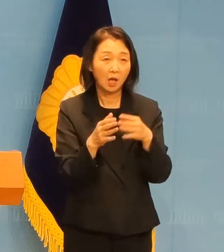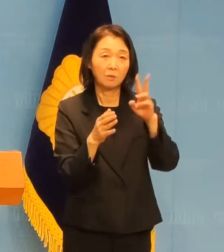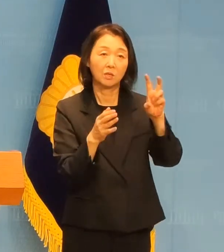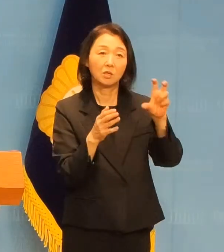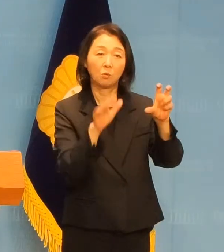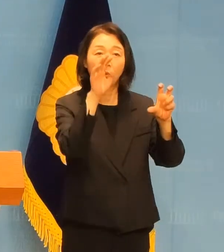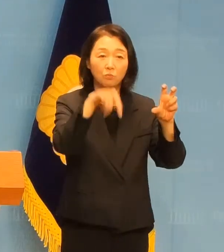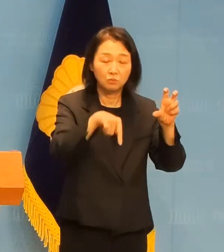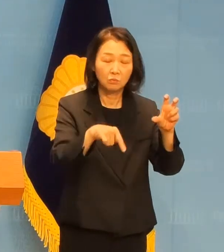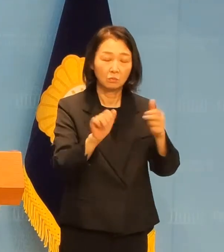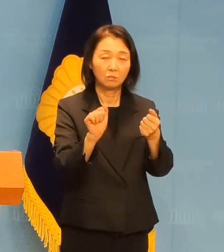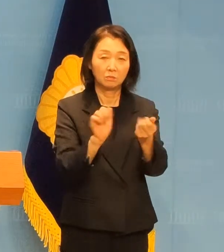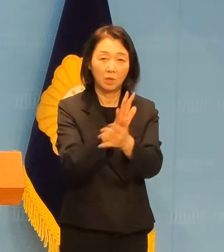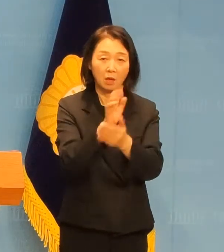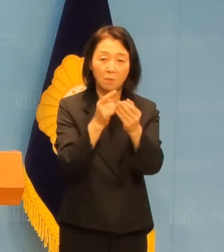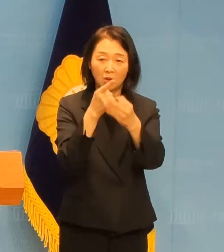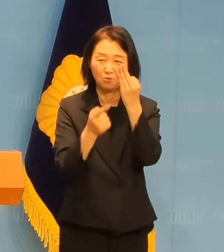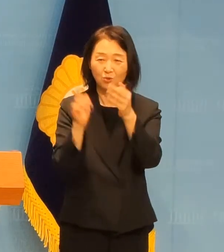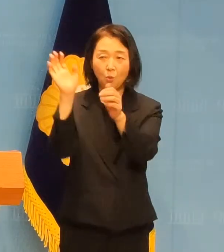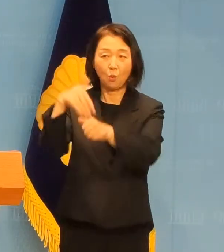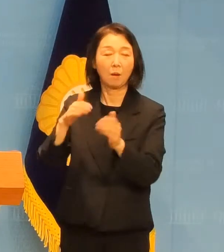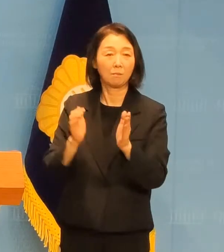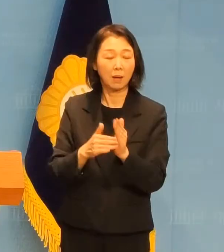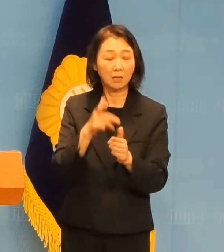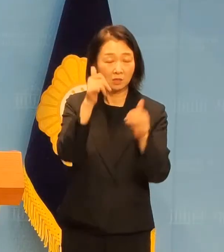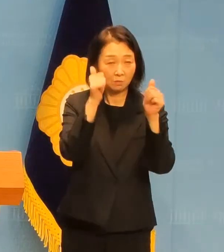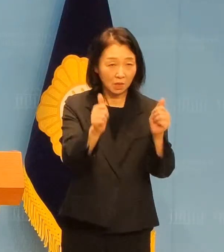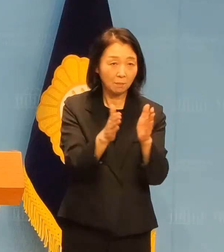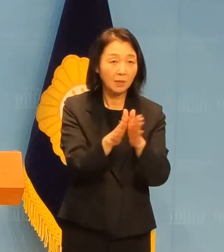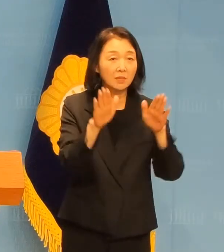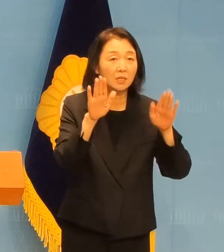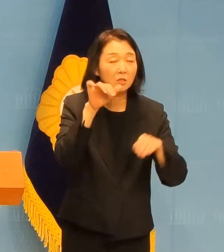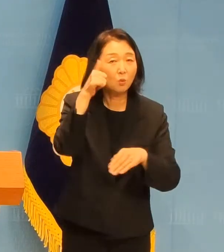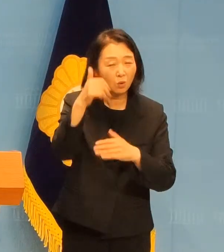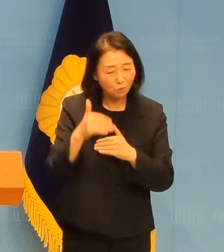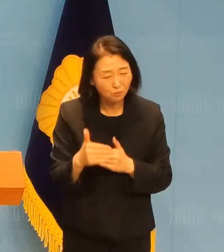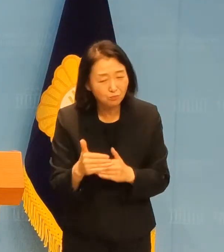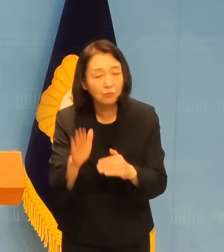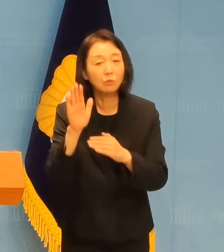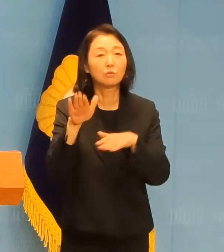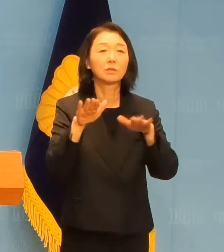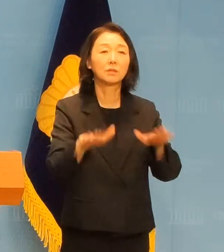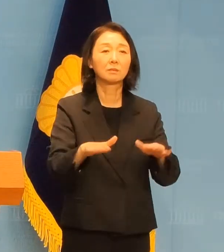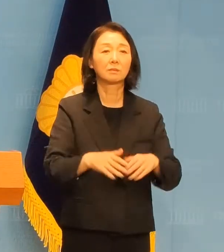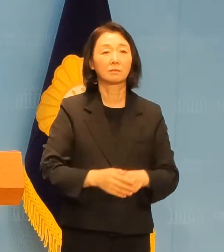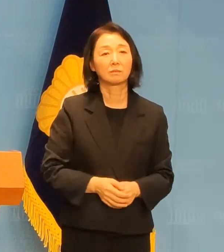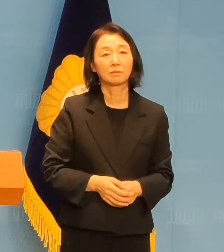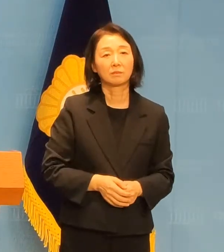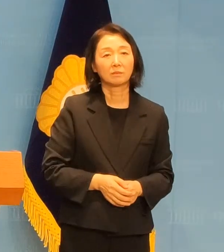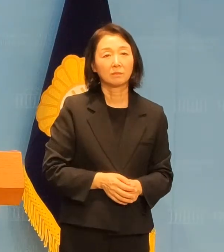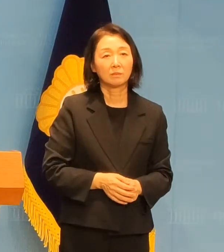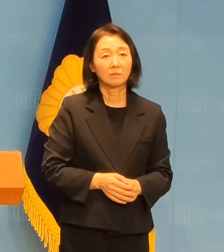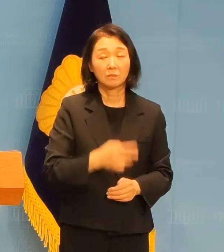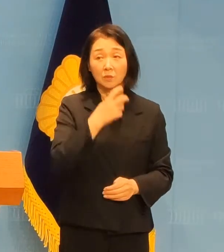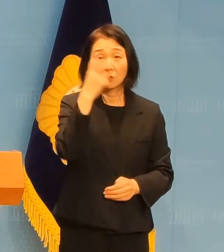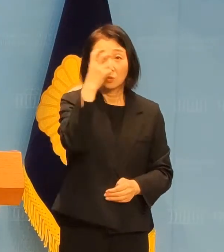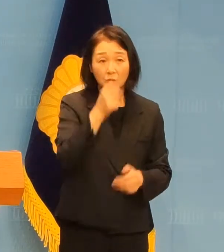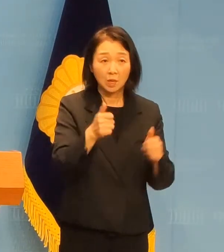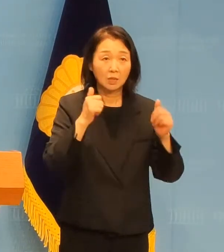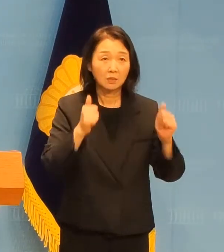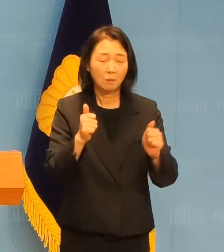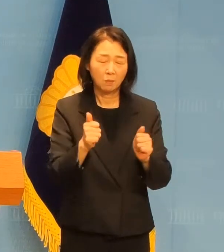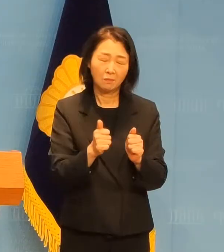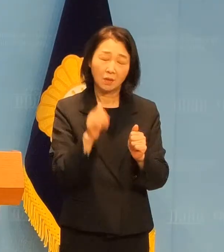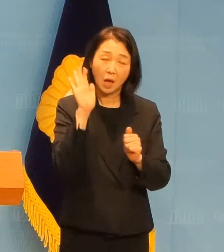속에 윤석열을 출석시켜 첫 재판을 시작한 지 무려 5개월이나 지난 상황입니다. 수사와 재판이 더욱